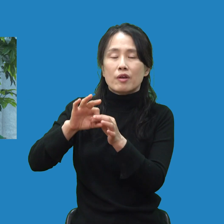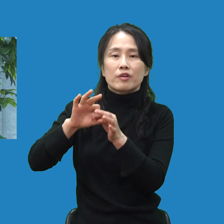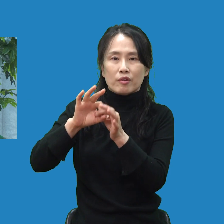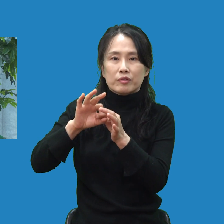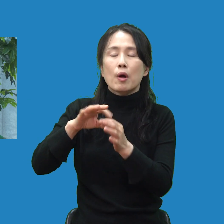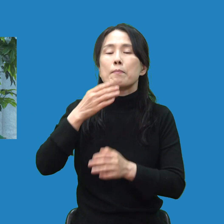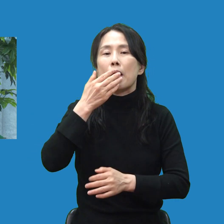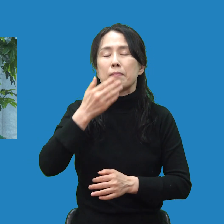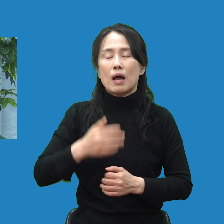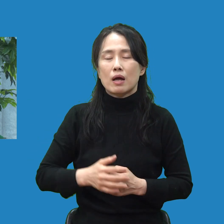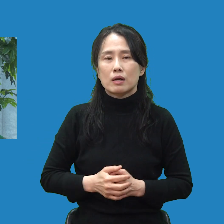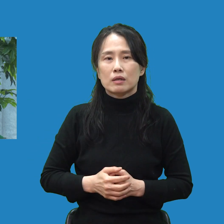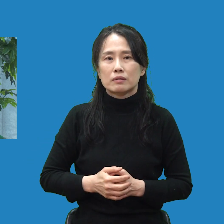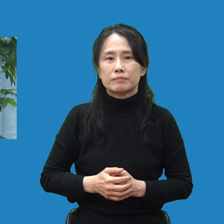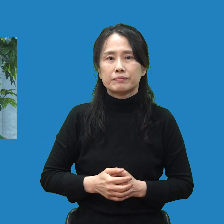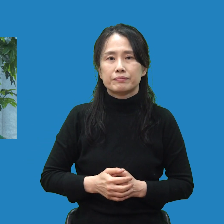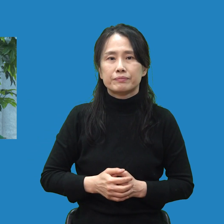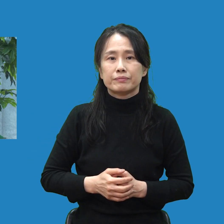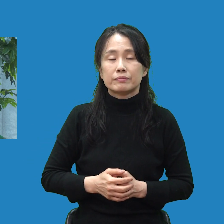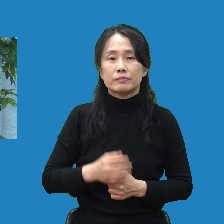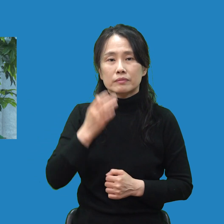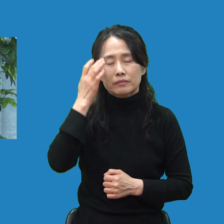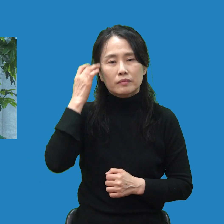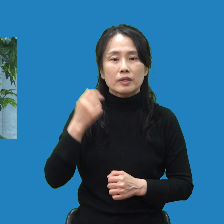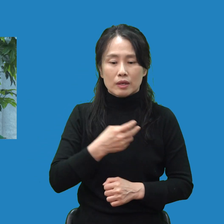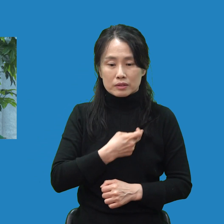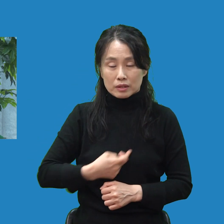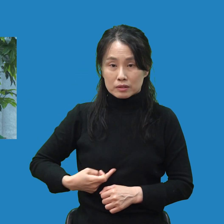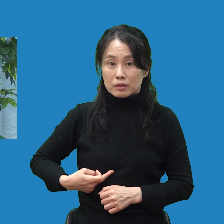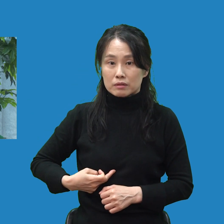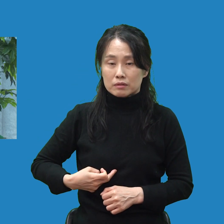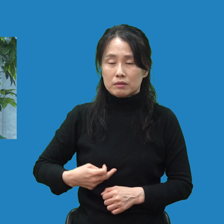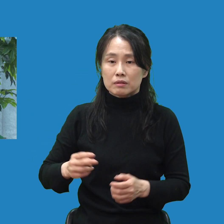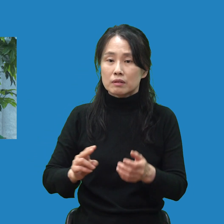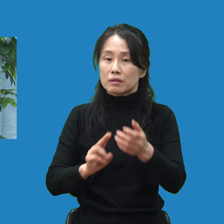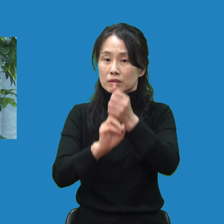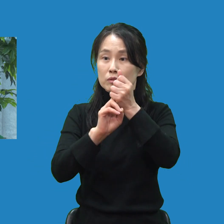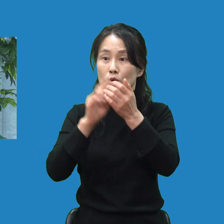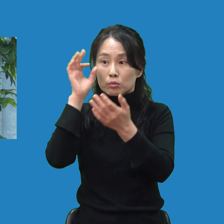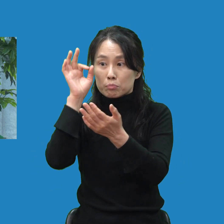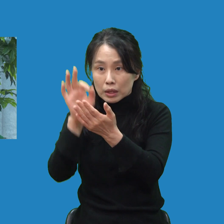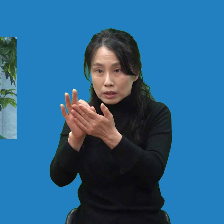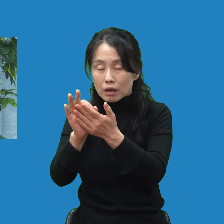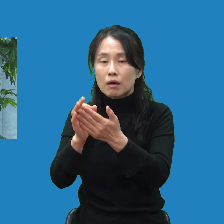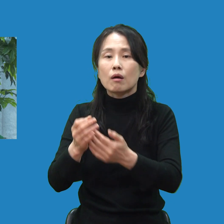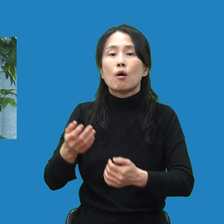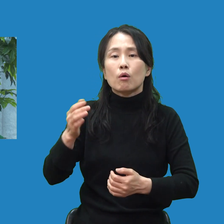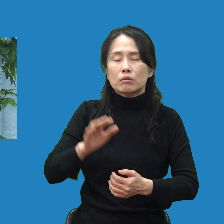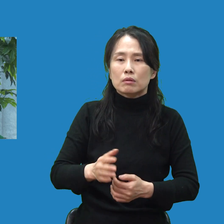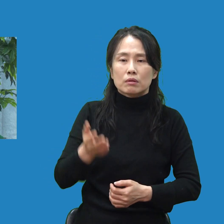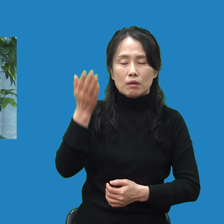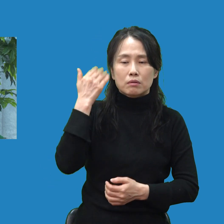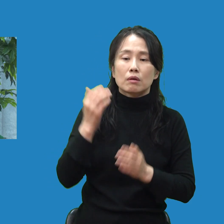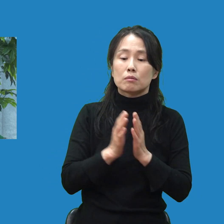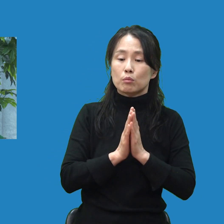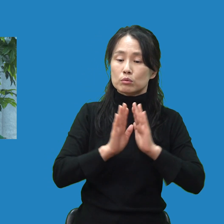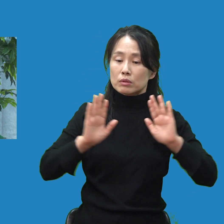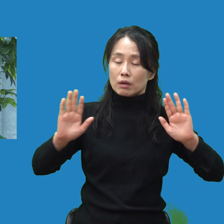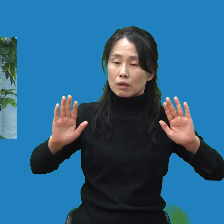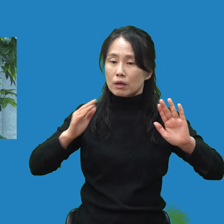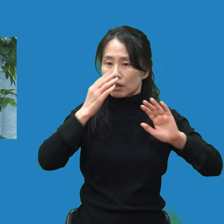마가는 여기서 제자들이 500여 표적을 보고도 그 옛날 모세가 광야에서 이스라엘